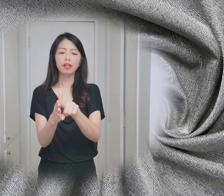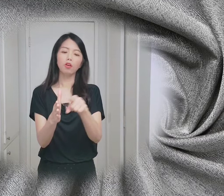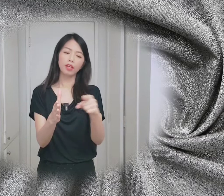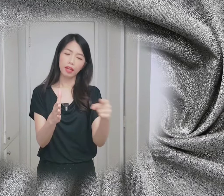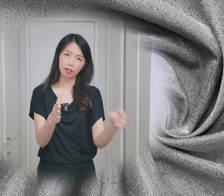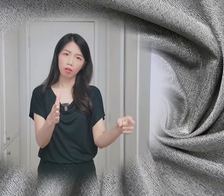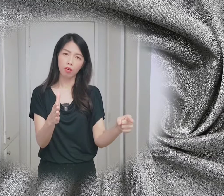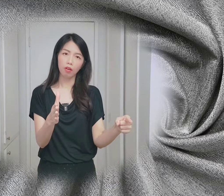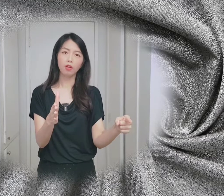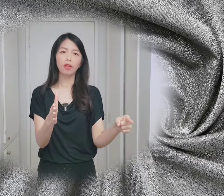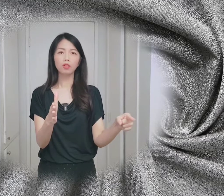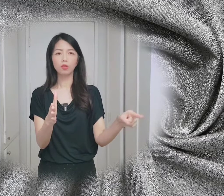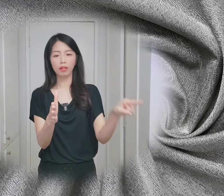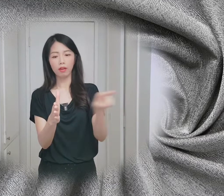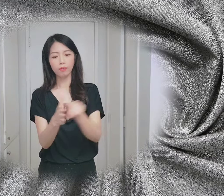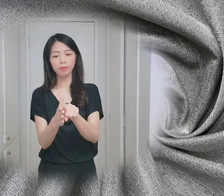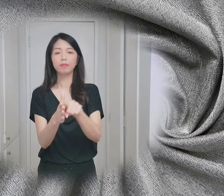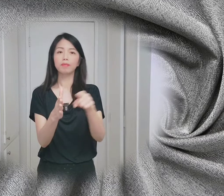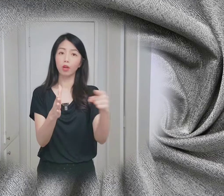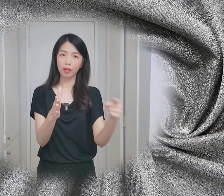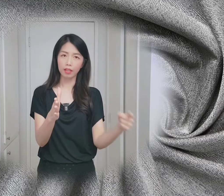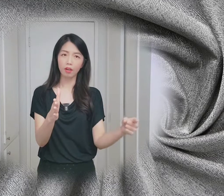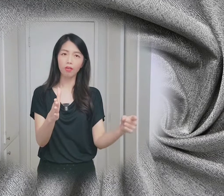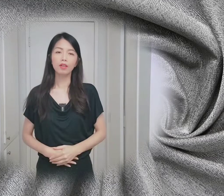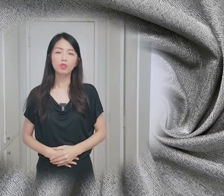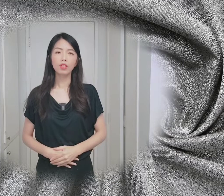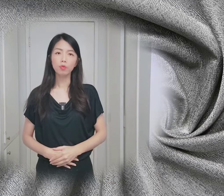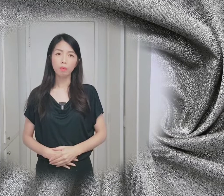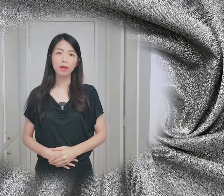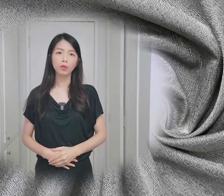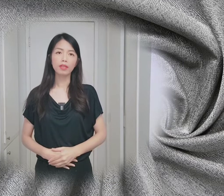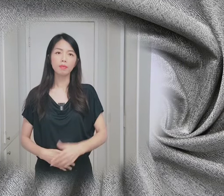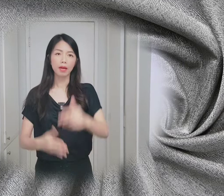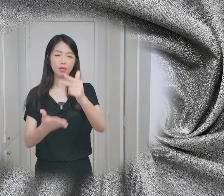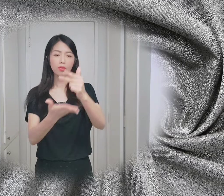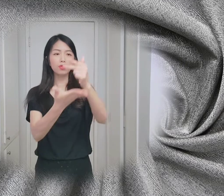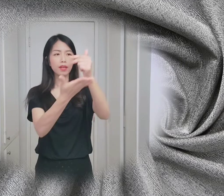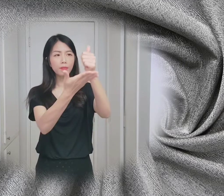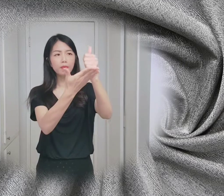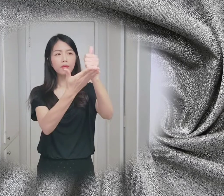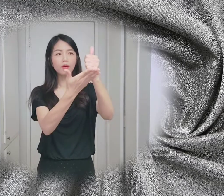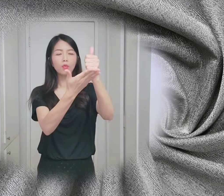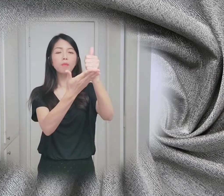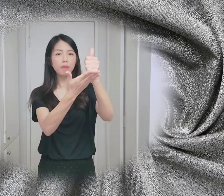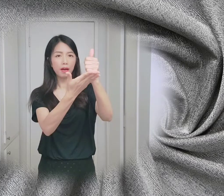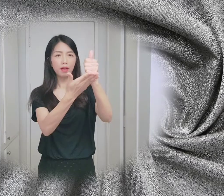믿음이 연약해져 이렇게 하셔도 된대요. 연약해져. 주님 원망도 했지만, 주님